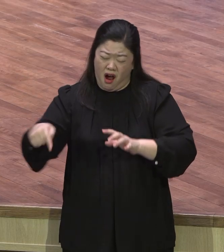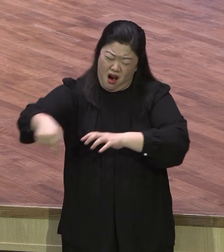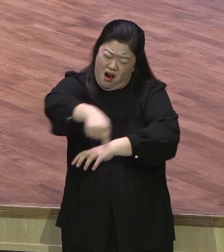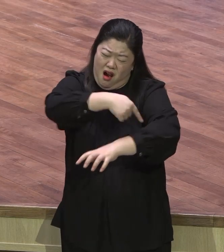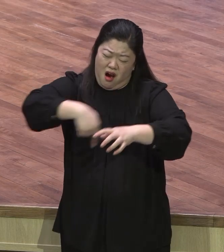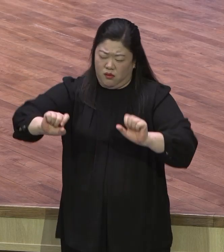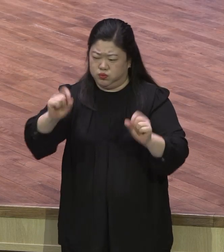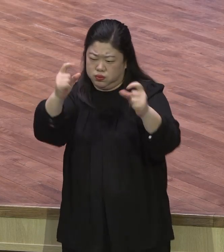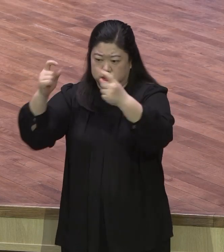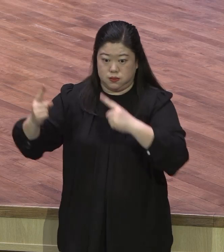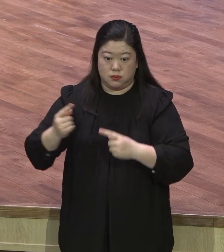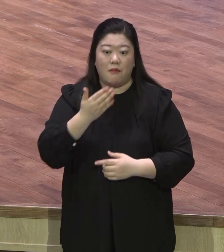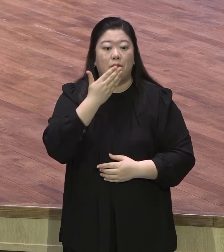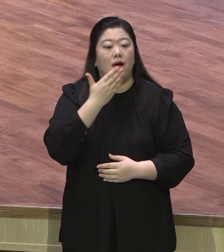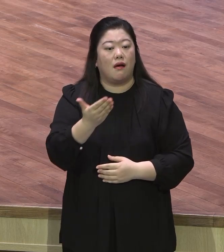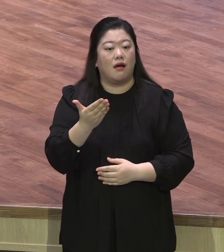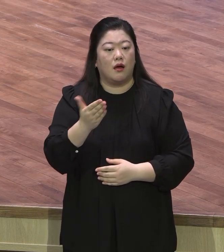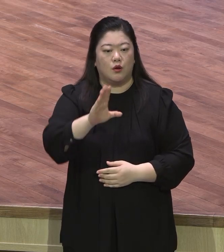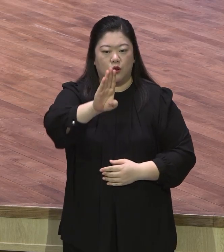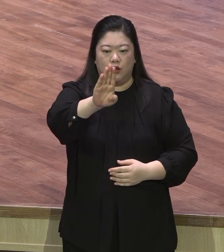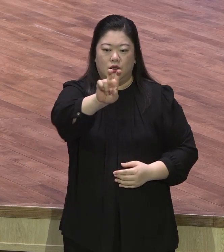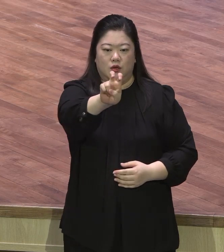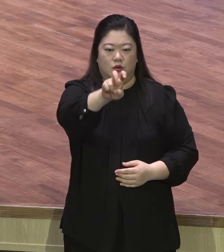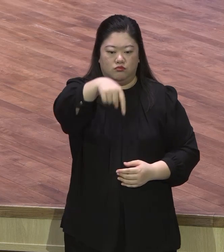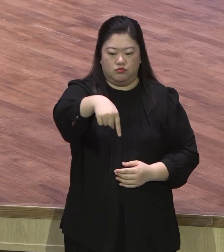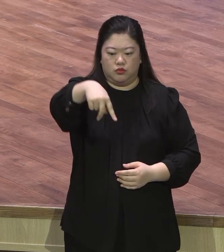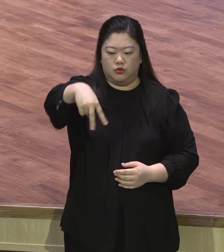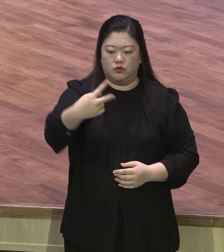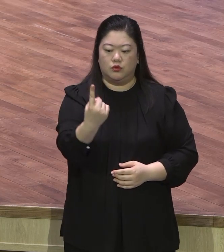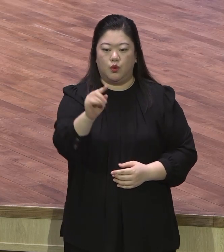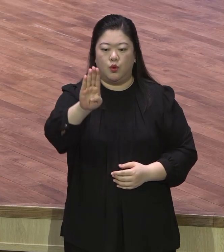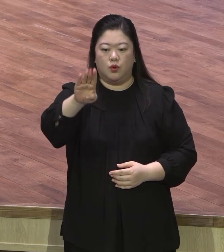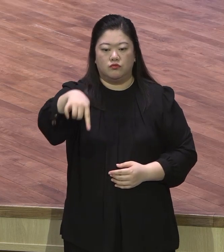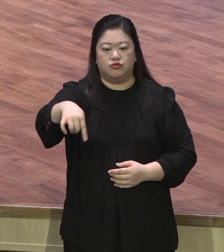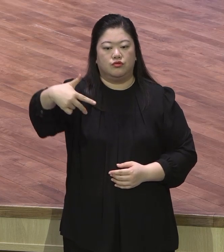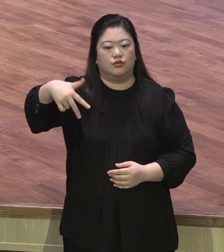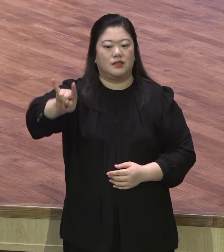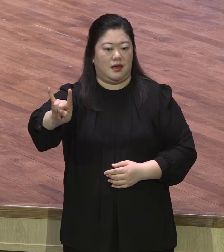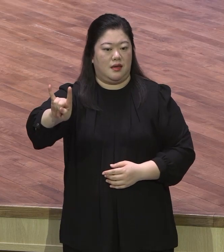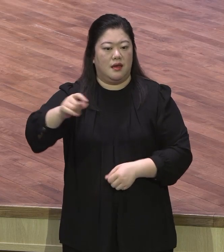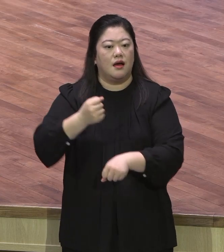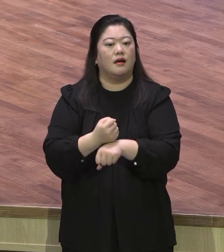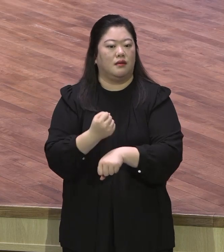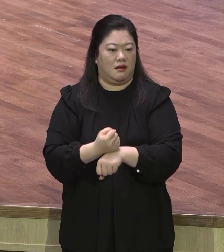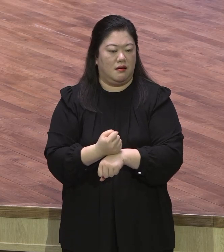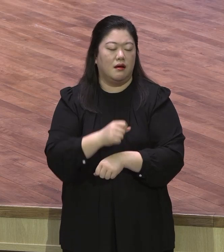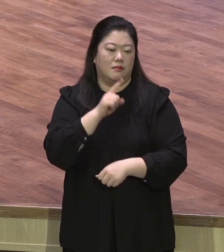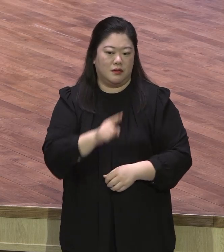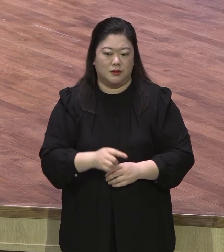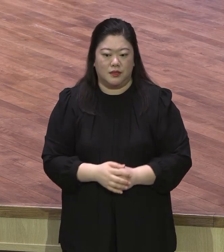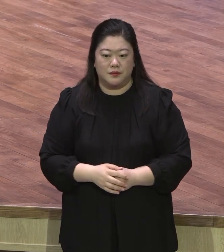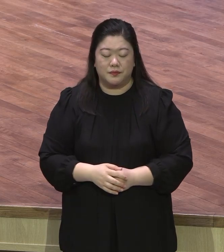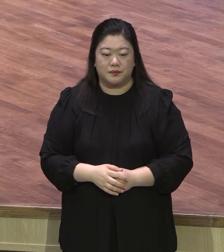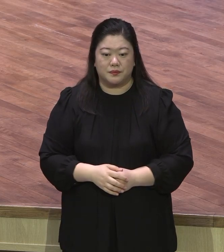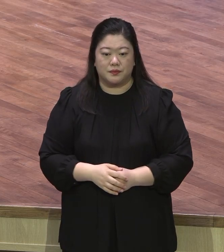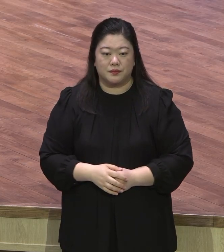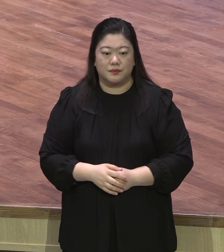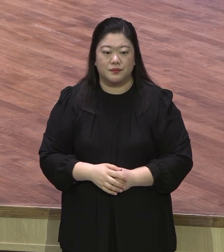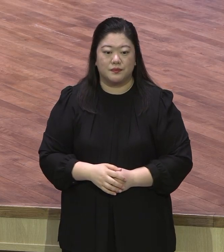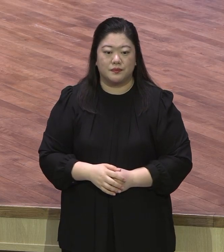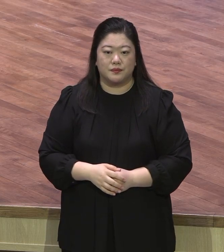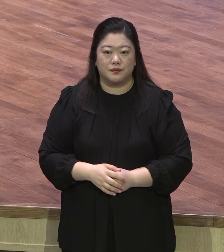라는 뜻이 이 속에 다 들어있어요. 이름이 거룩의 힘을 받도록 우리가 기도해야 하는 것이